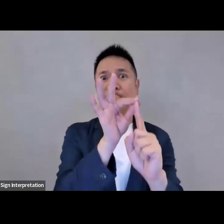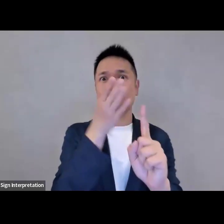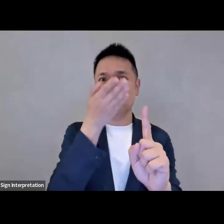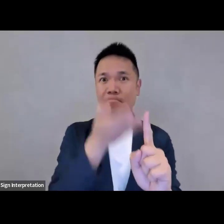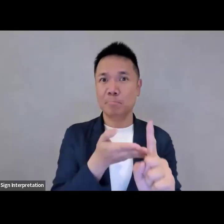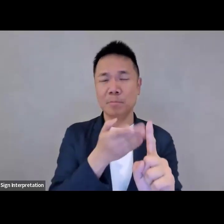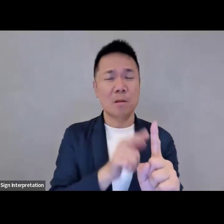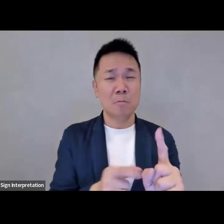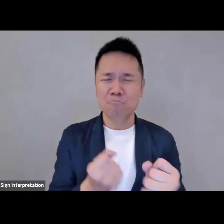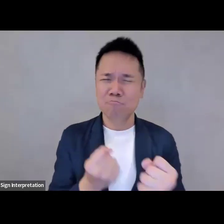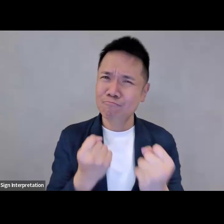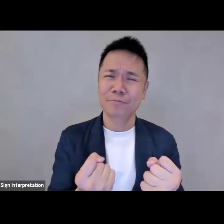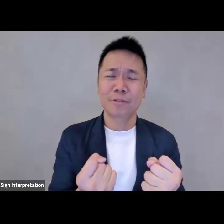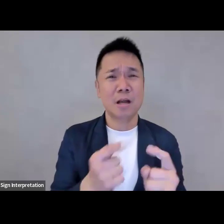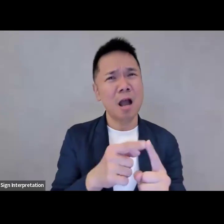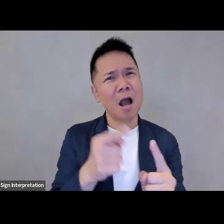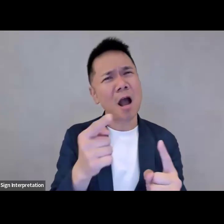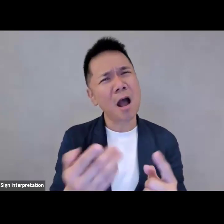我想呢，